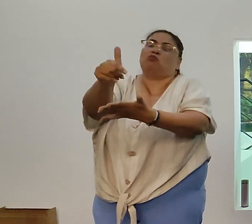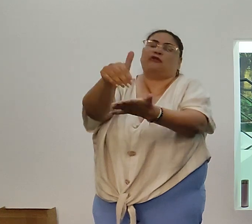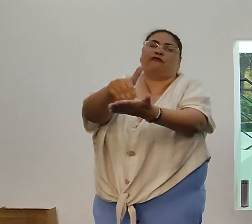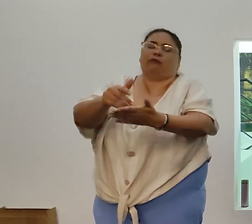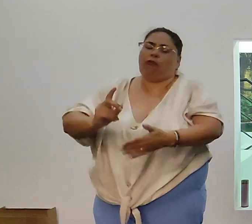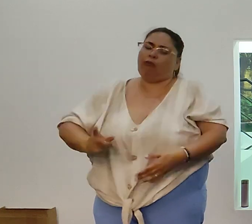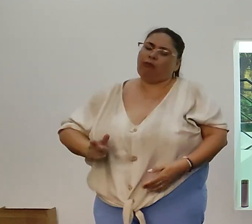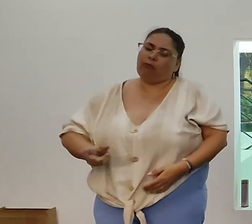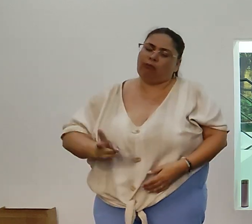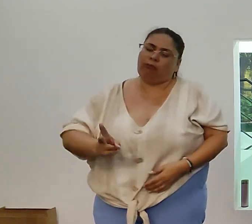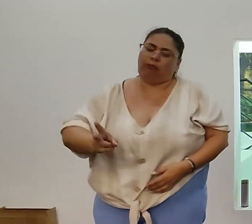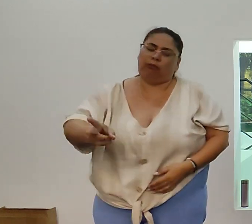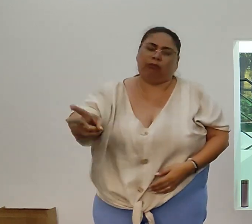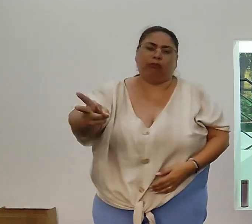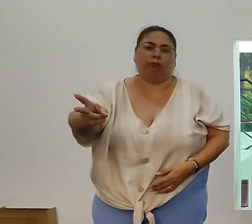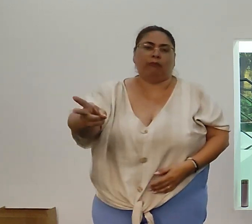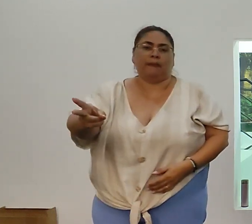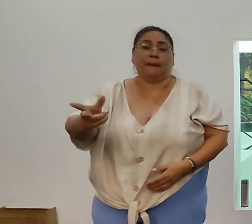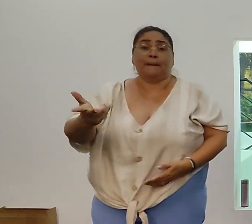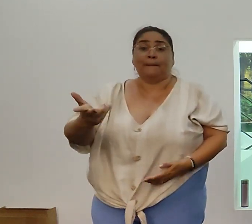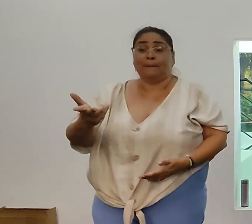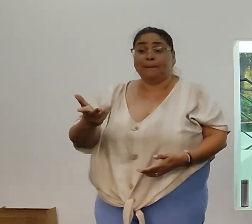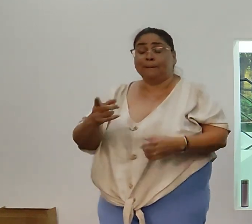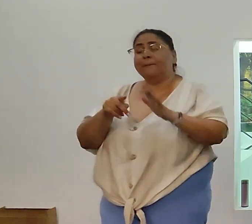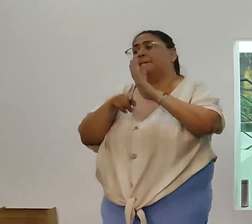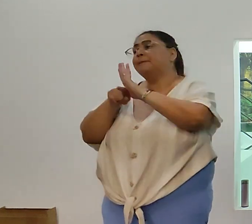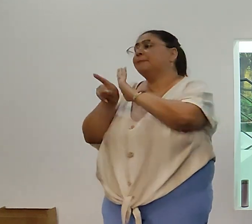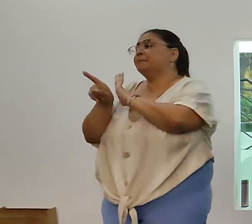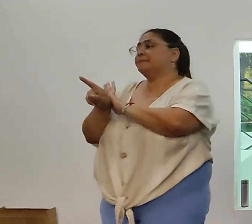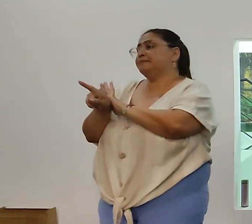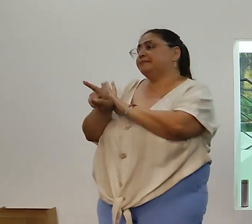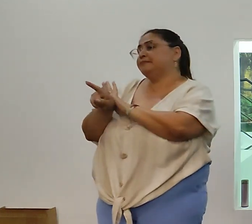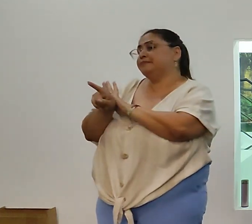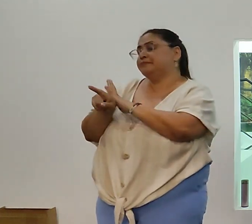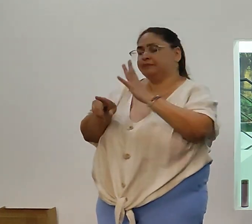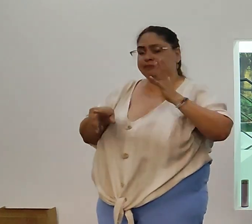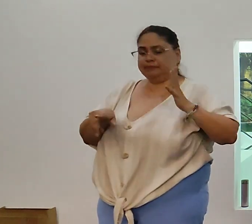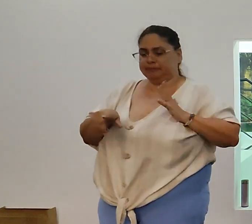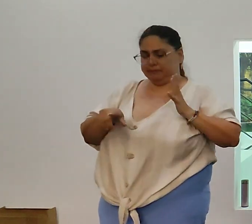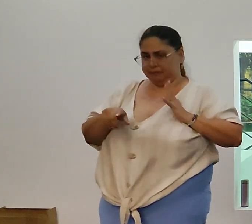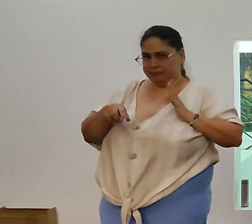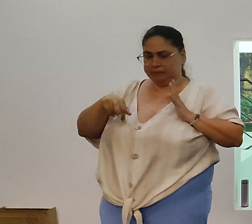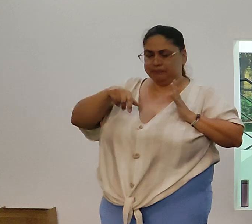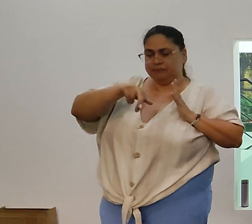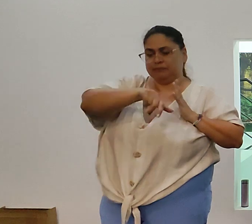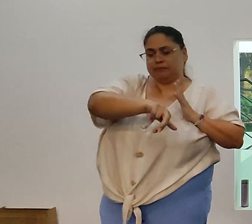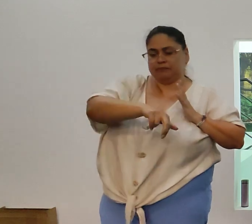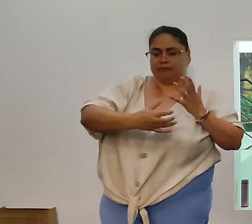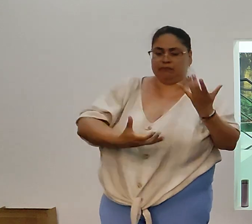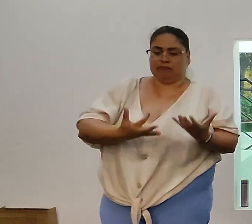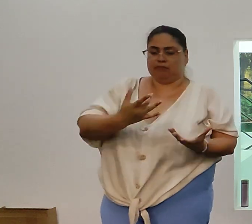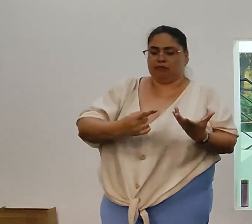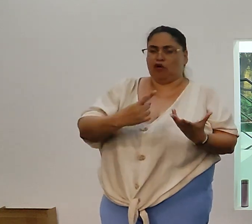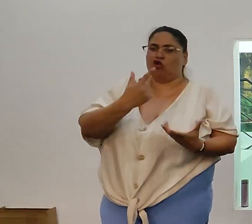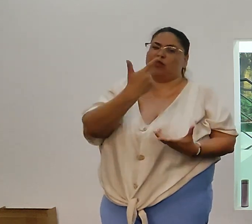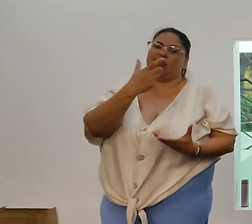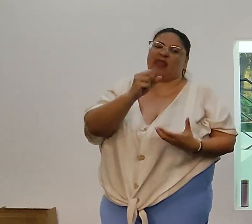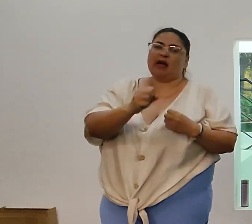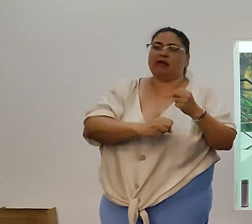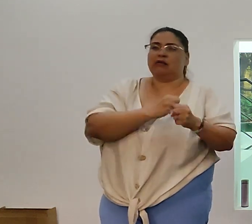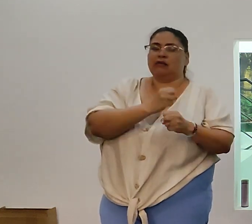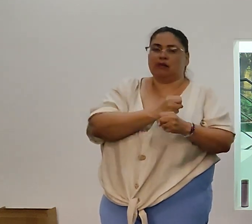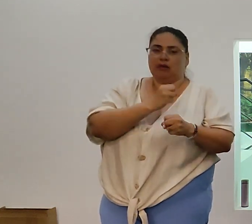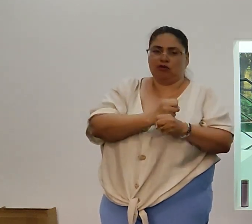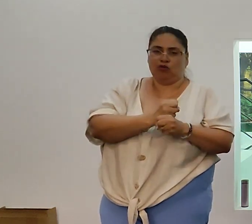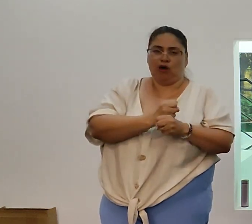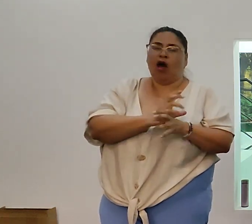isso? Aí eu pergunto para você, irmãos, o rico chegou no inferno e passou lá 10 anos. A sua